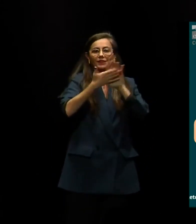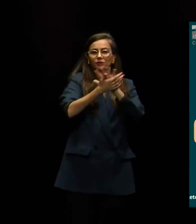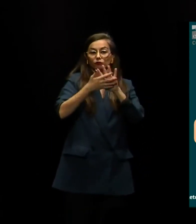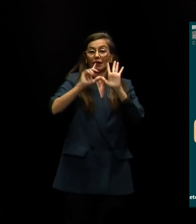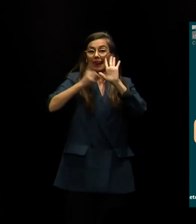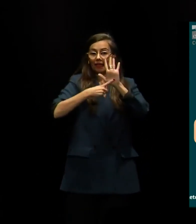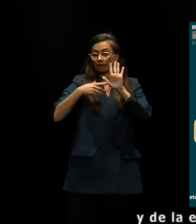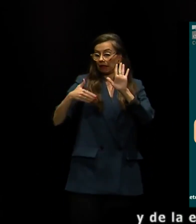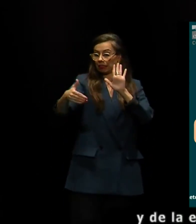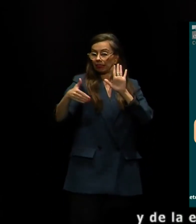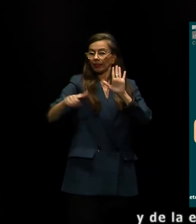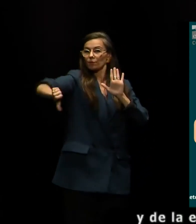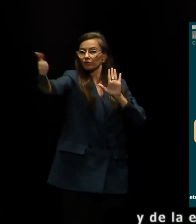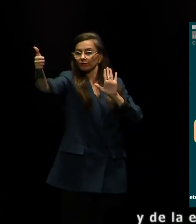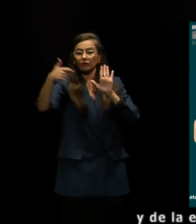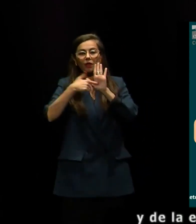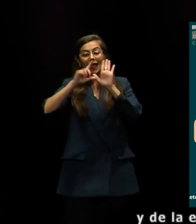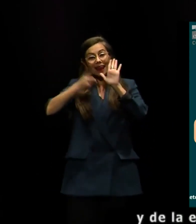de hoy.